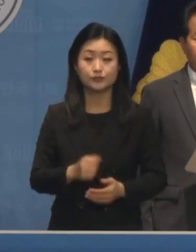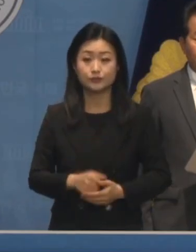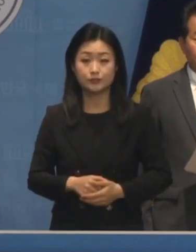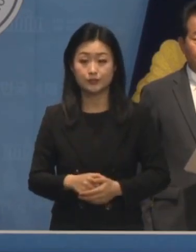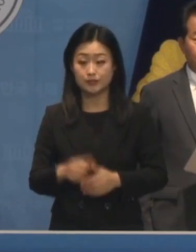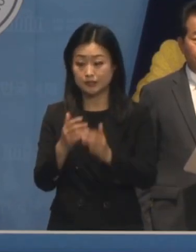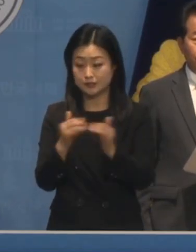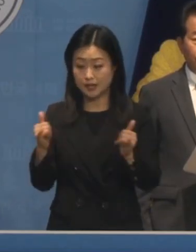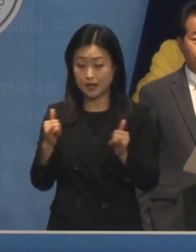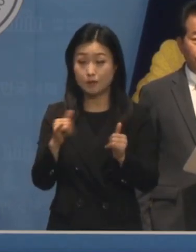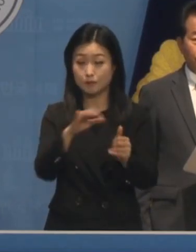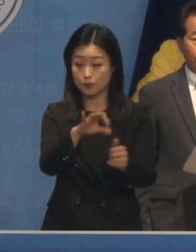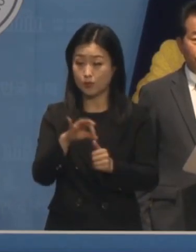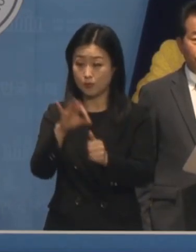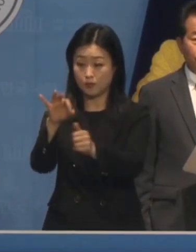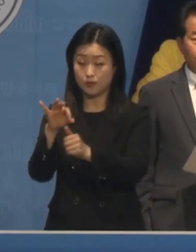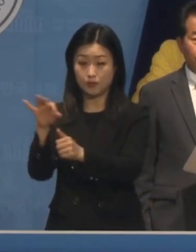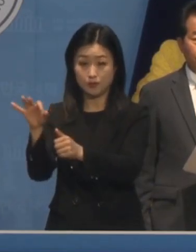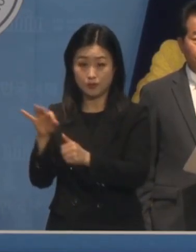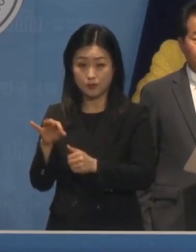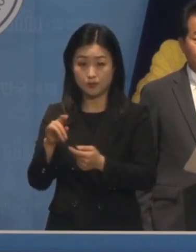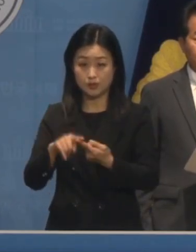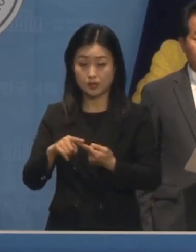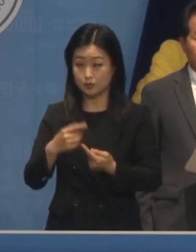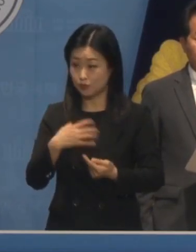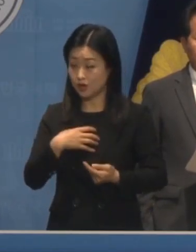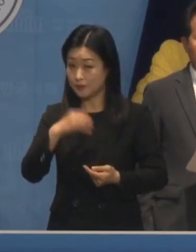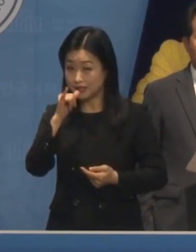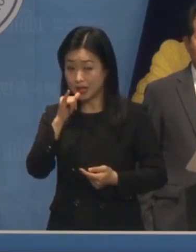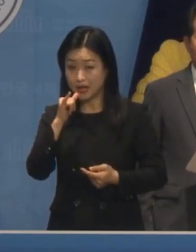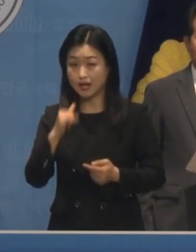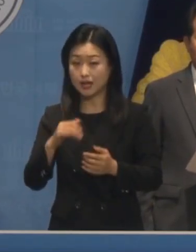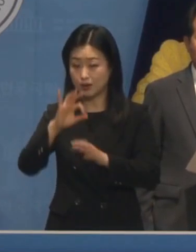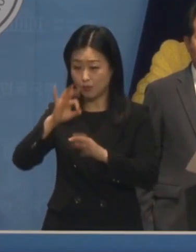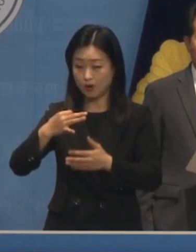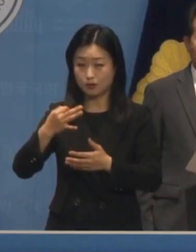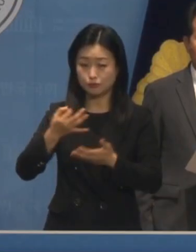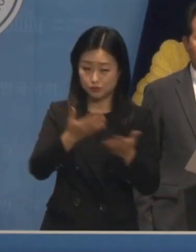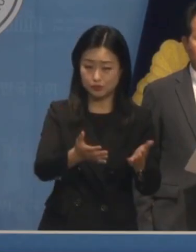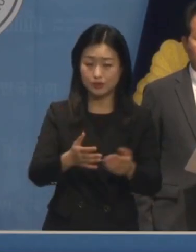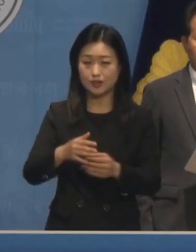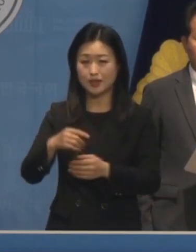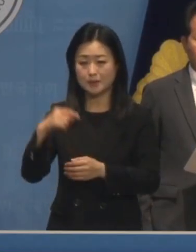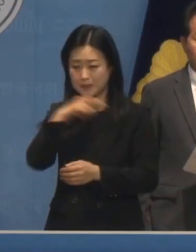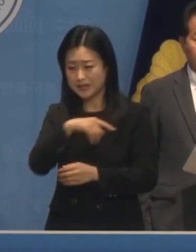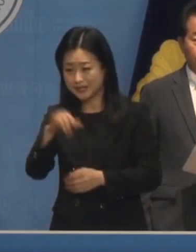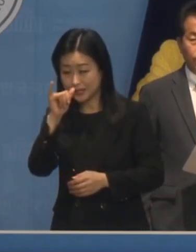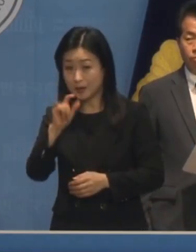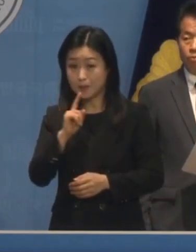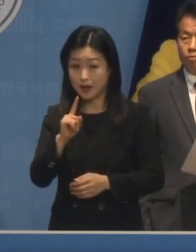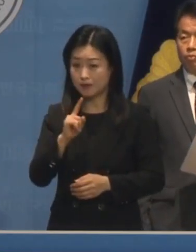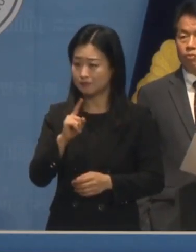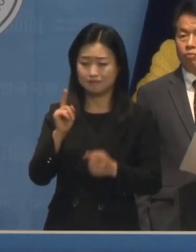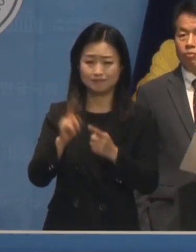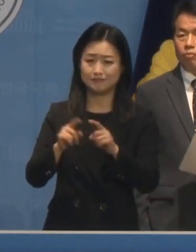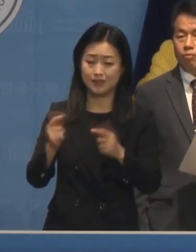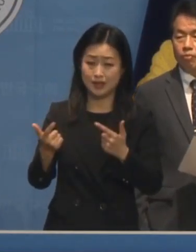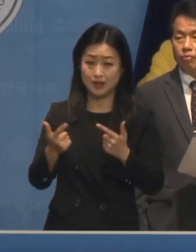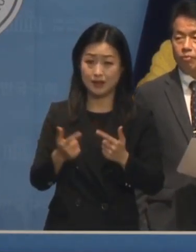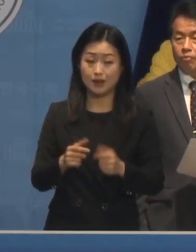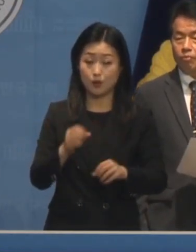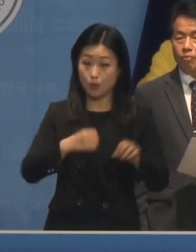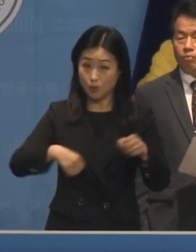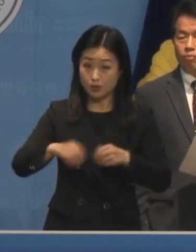인력충원을 공항운영의 리스크로 바라보지만 부족한 인력으로 운영되는 국제공항이 얼마나 위험에 취약할 것인지는